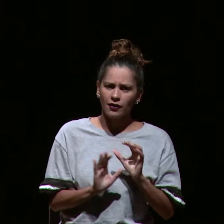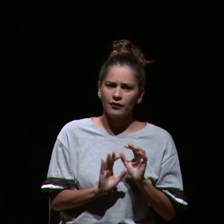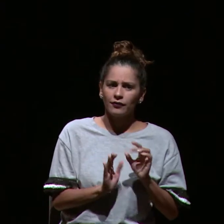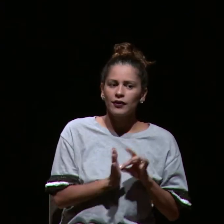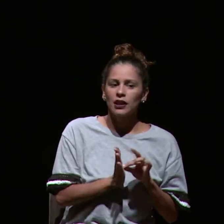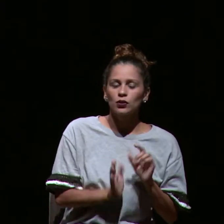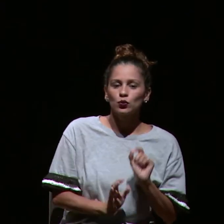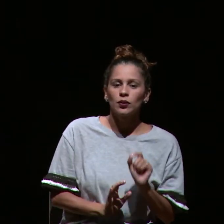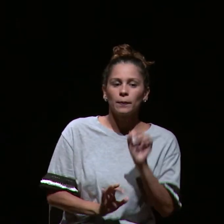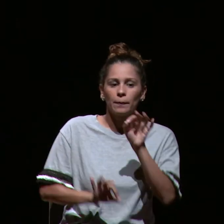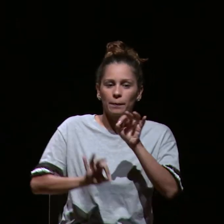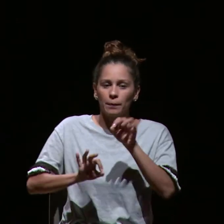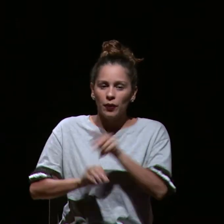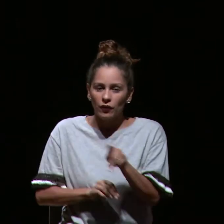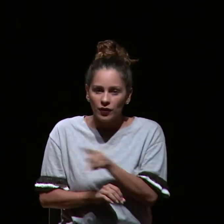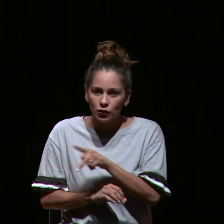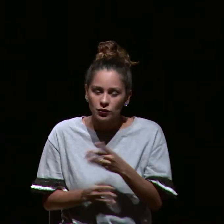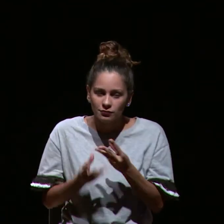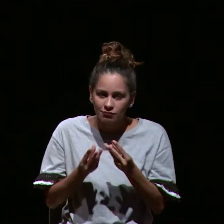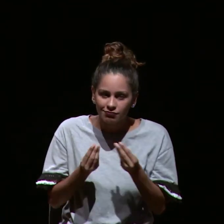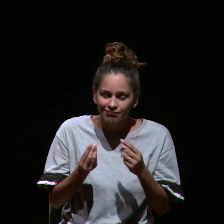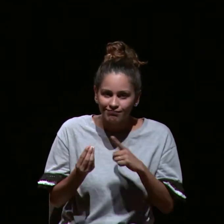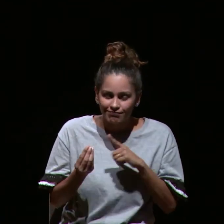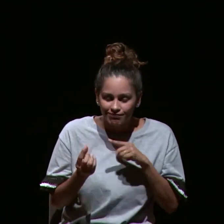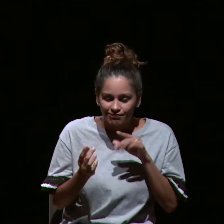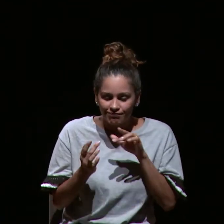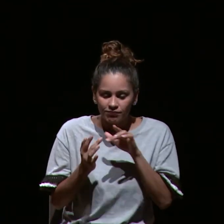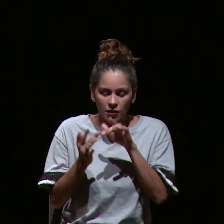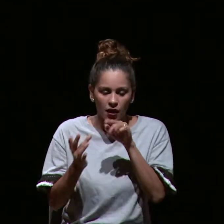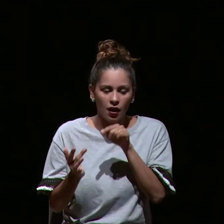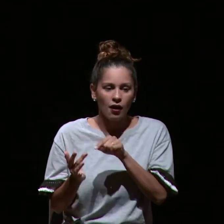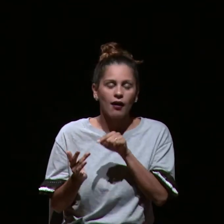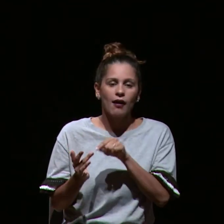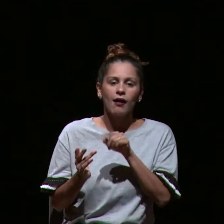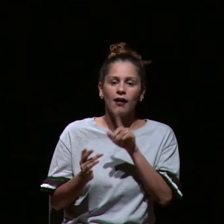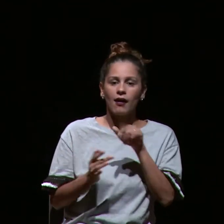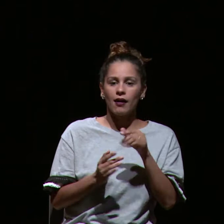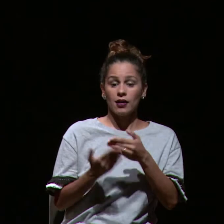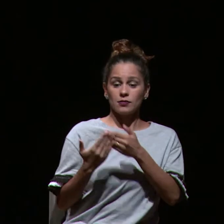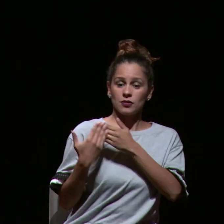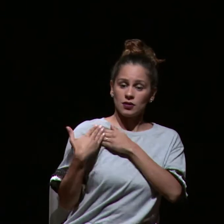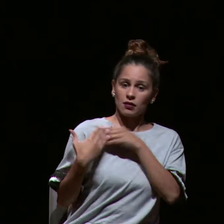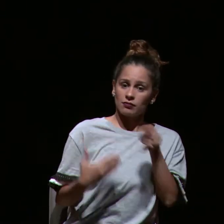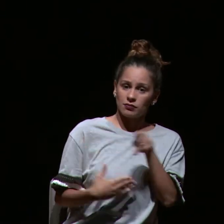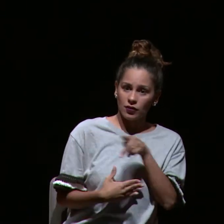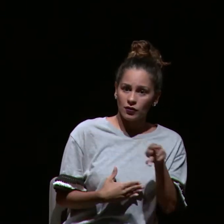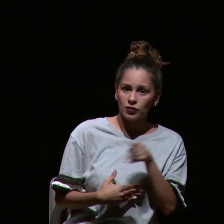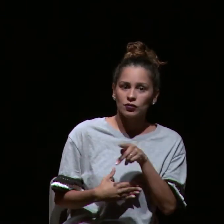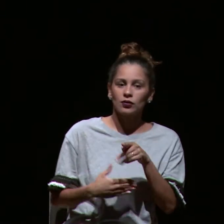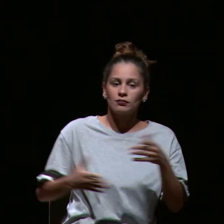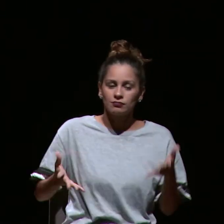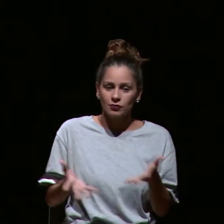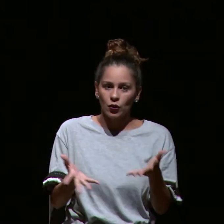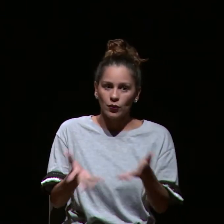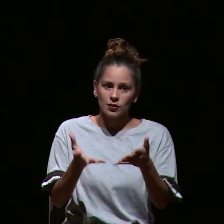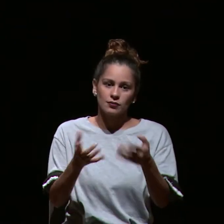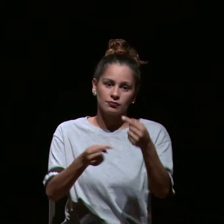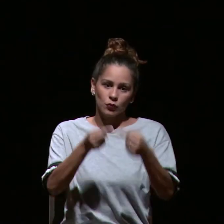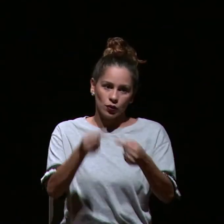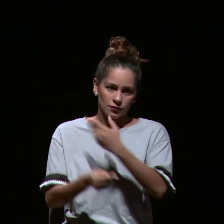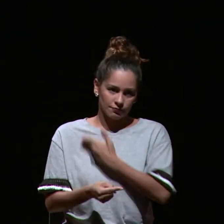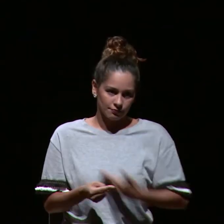às urgências da promoção de igualdade são, em grande medida, os responsáveis pelos movimentos junto à sociedade civil na promoção destas